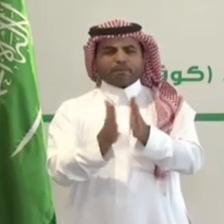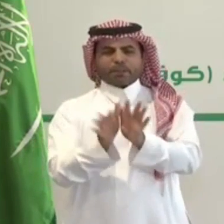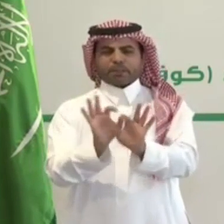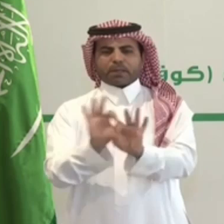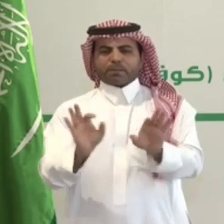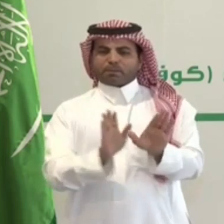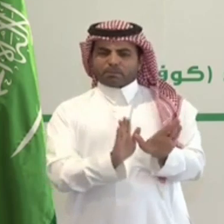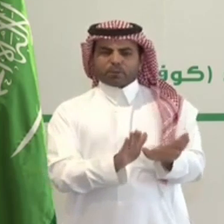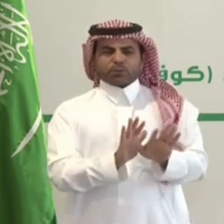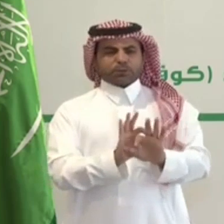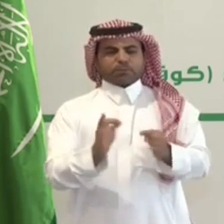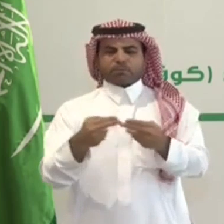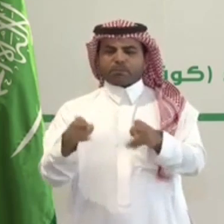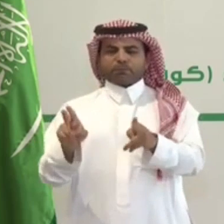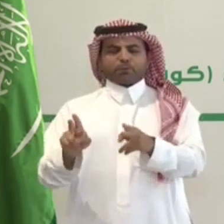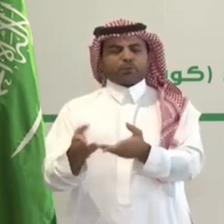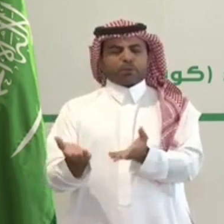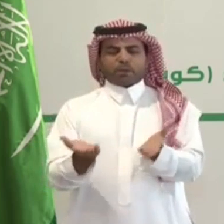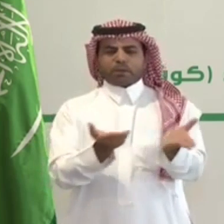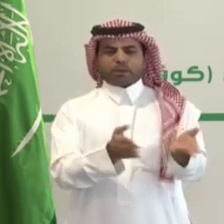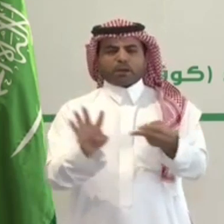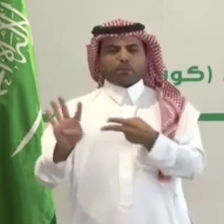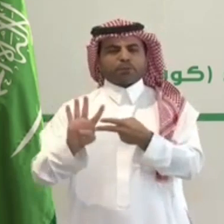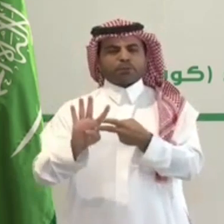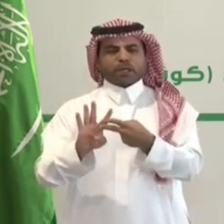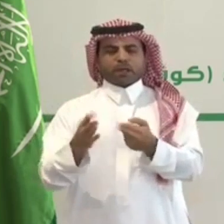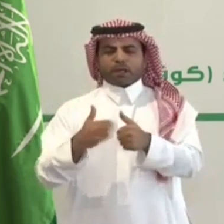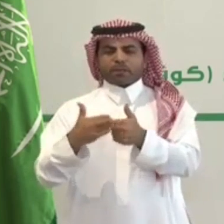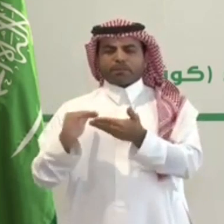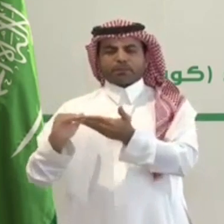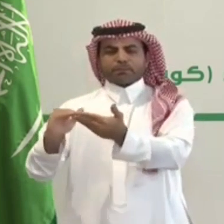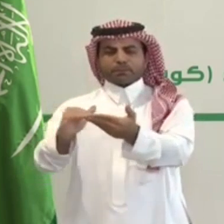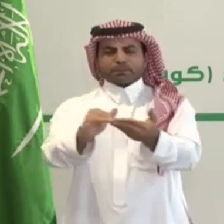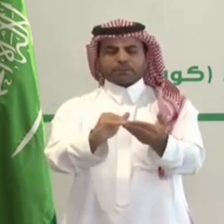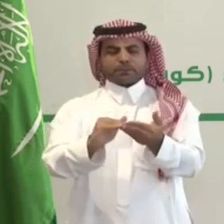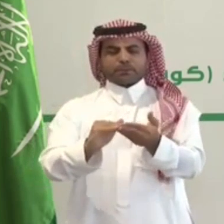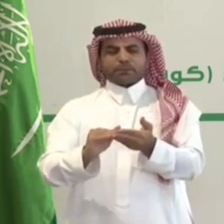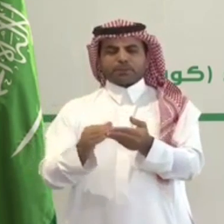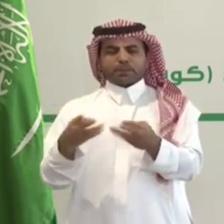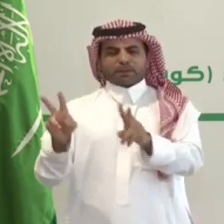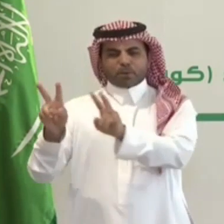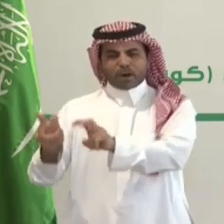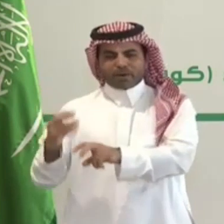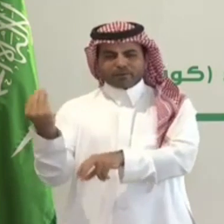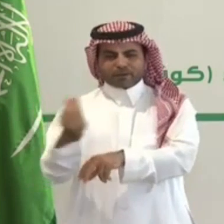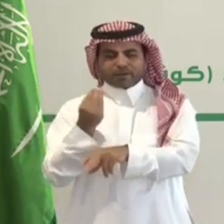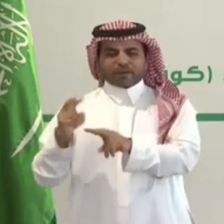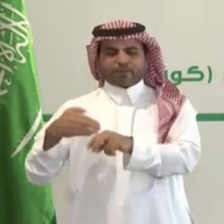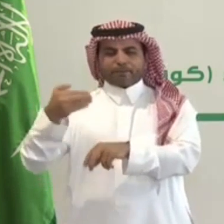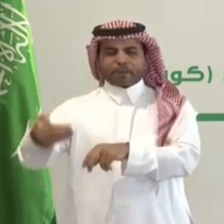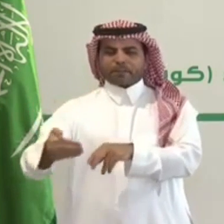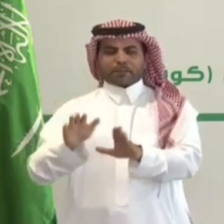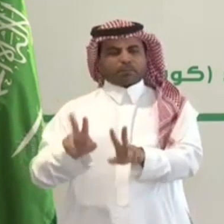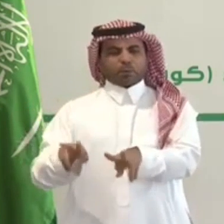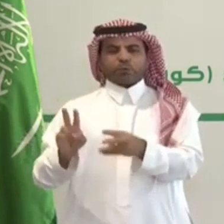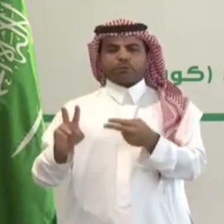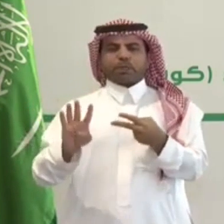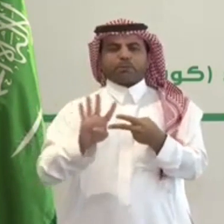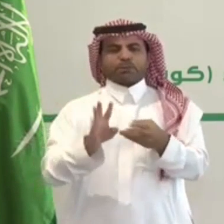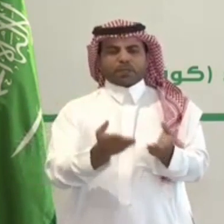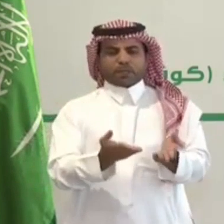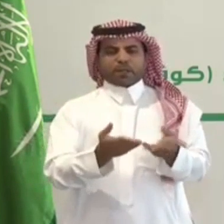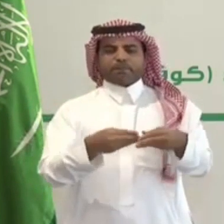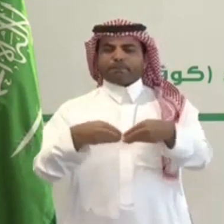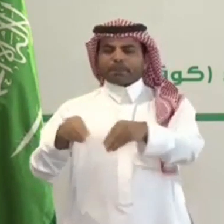كلها تسير وتعمل على مدار الساعة وتقدم الخدمات حتى في أوقات خارج المنع من التجول.